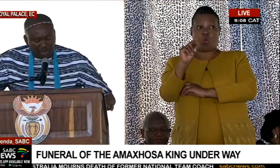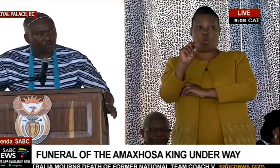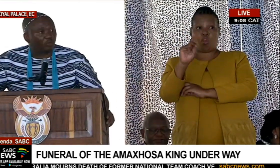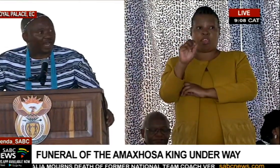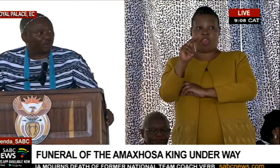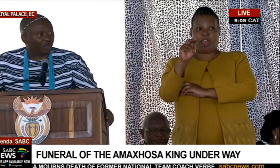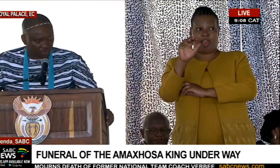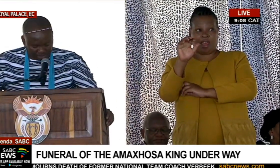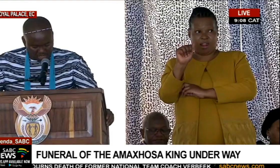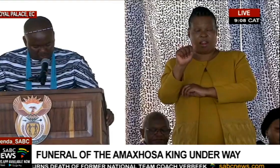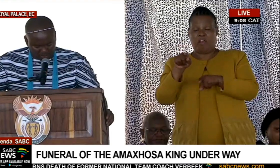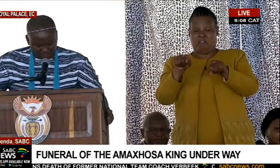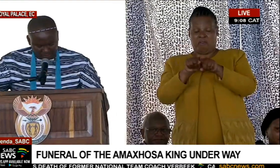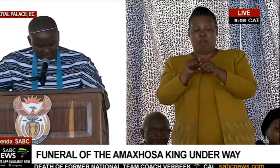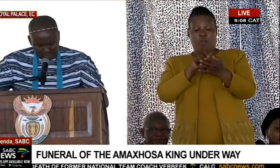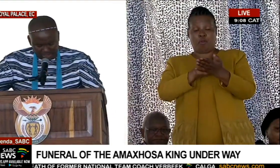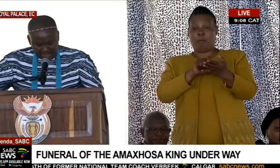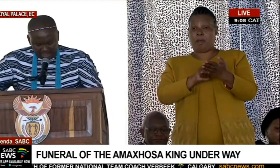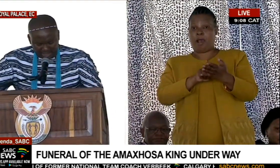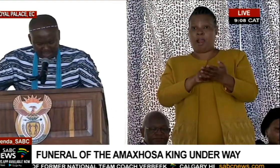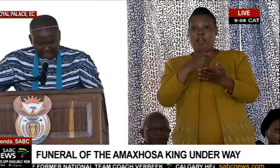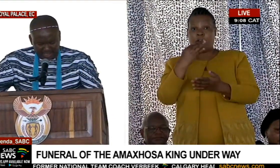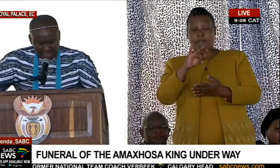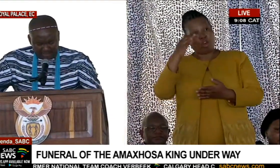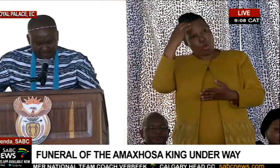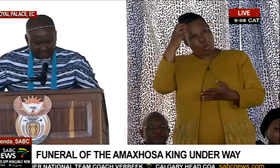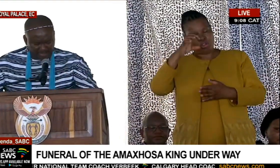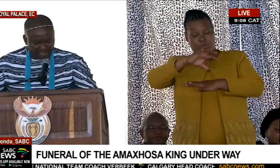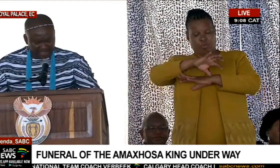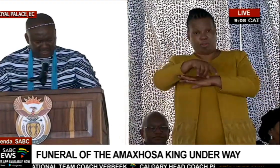Dudumayo ongunobhala wenkosi kweliphondo